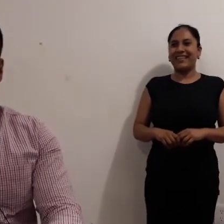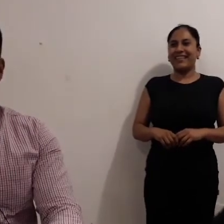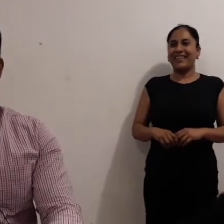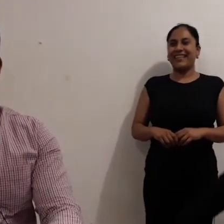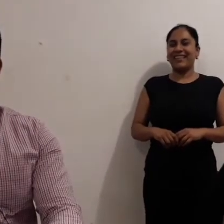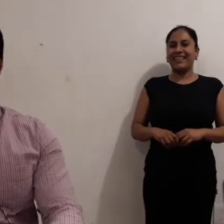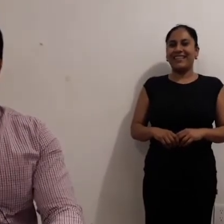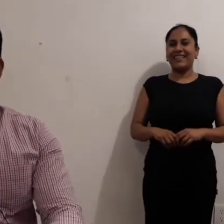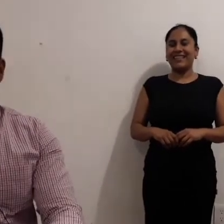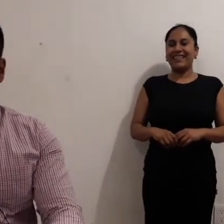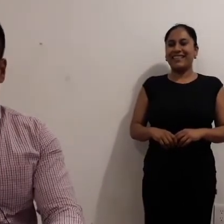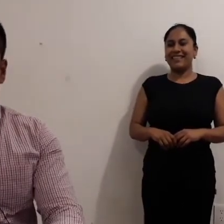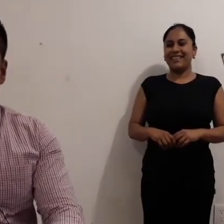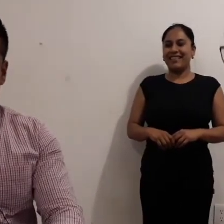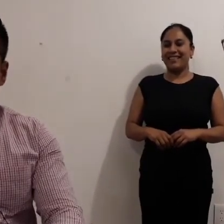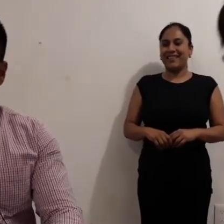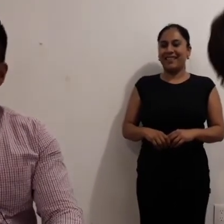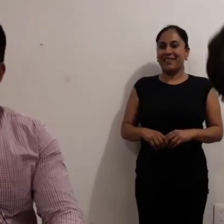rumbo.